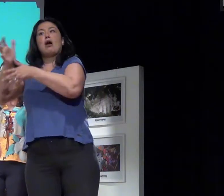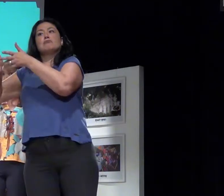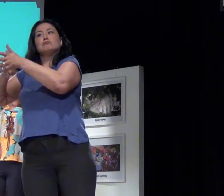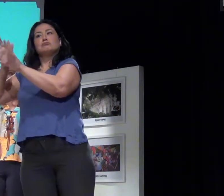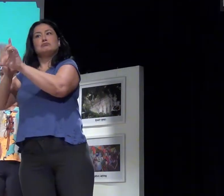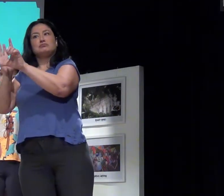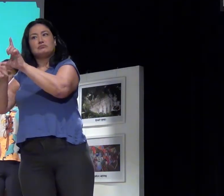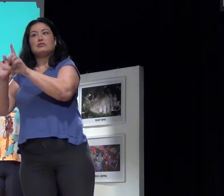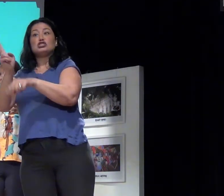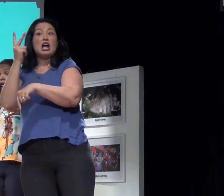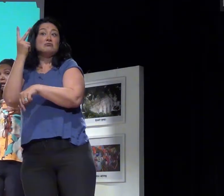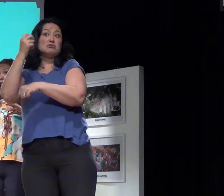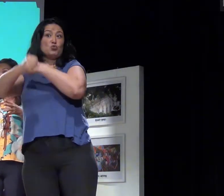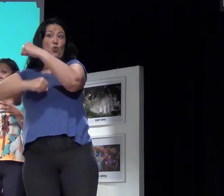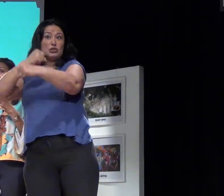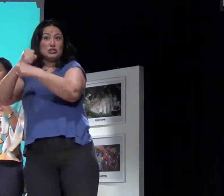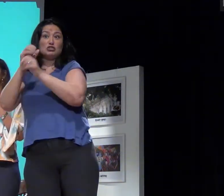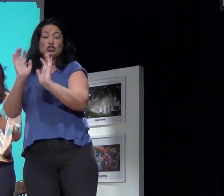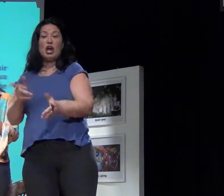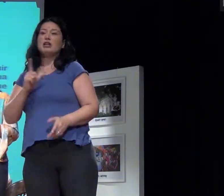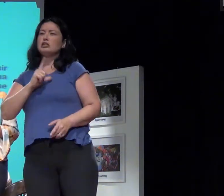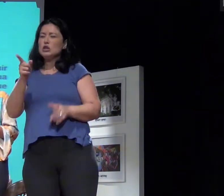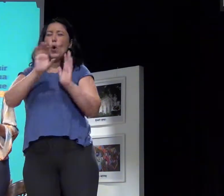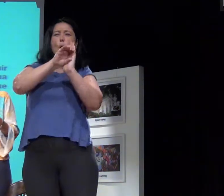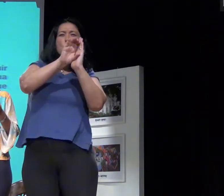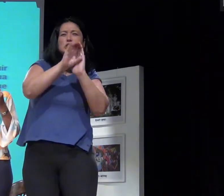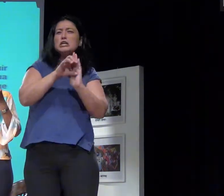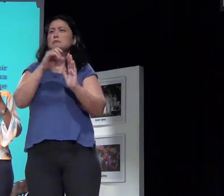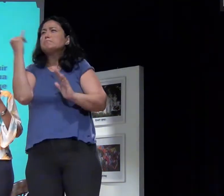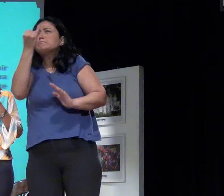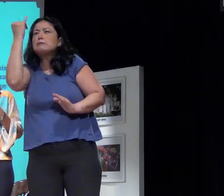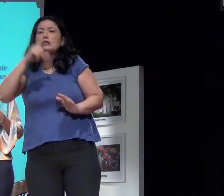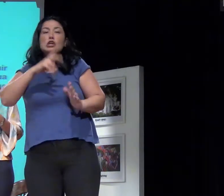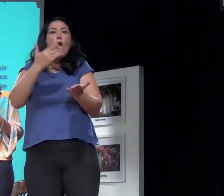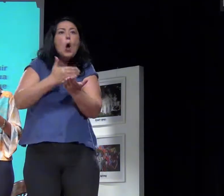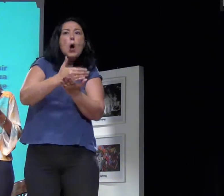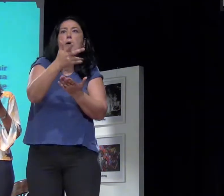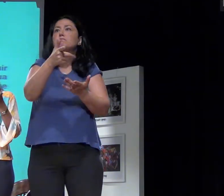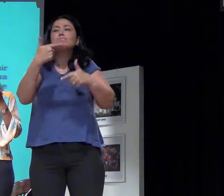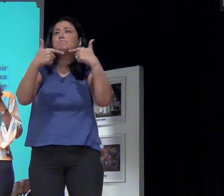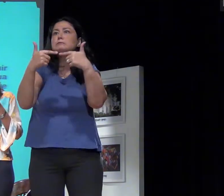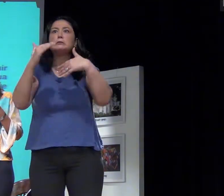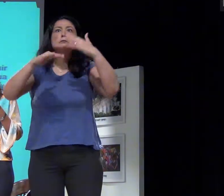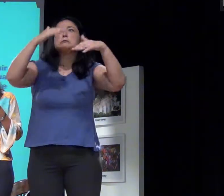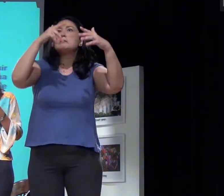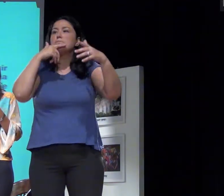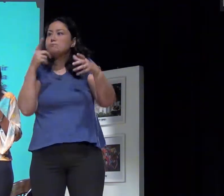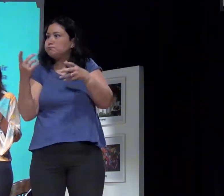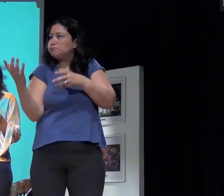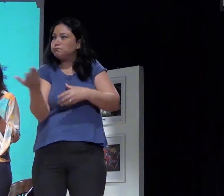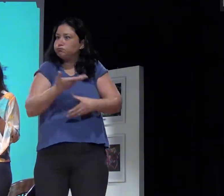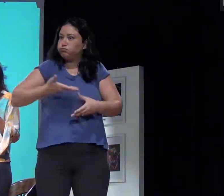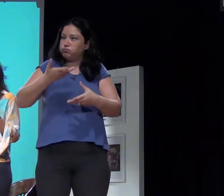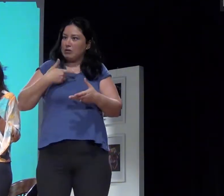nós já estamos no 2º ano, então esses conceitos essenciais estão começando a serem trabalhados, a serem sedimentados. É o